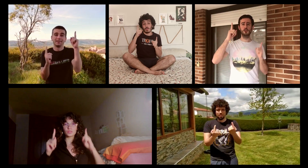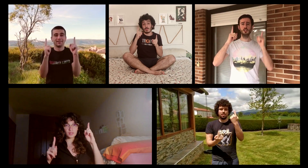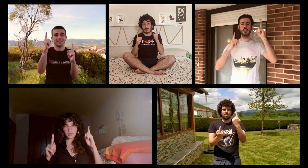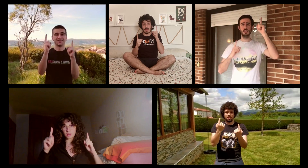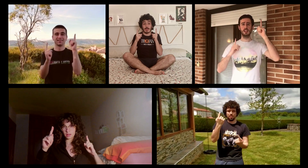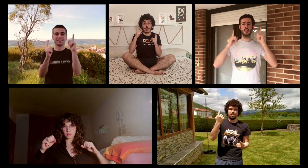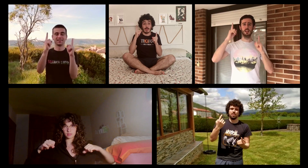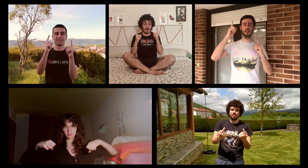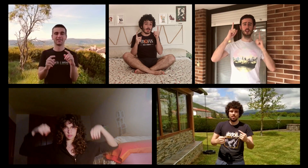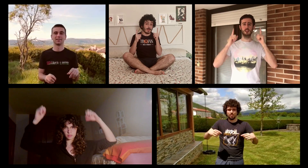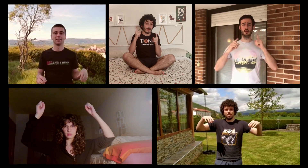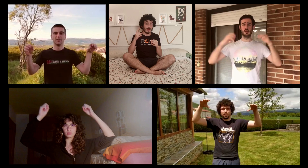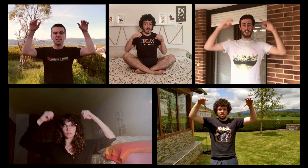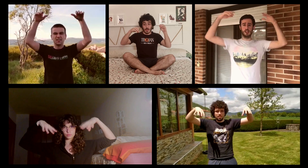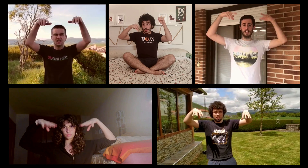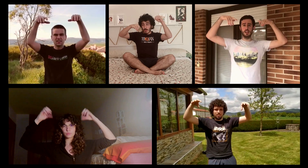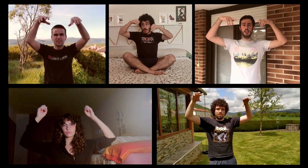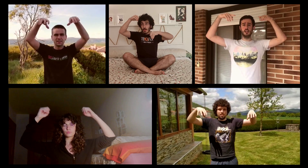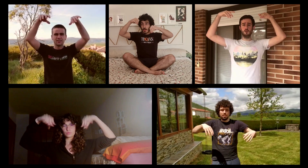noiz nahi ere